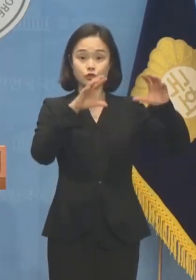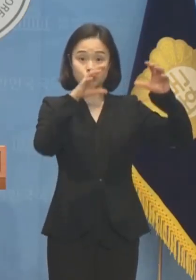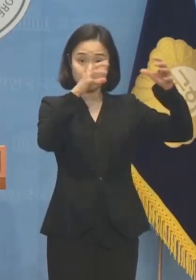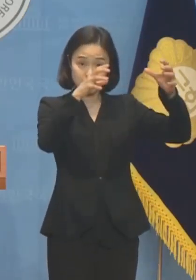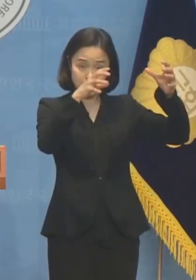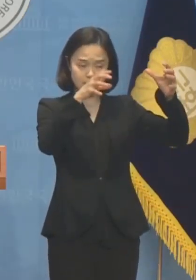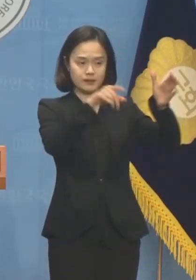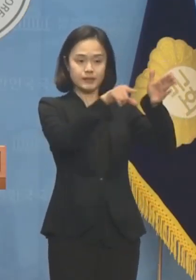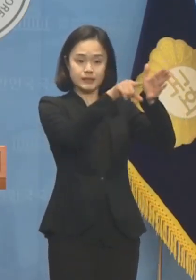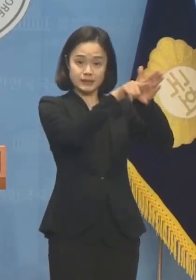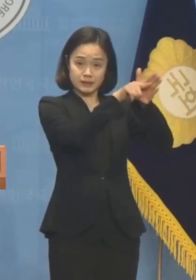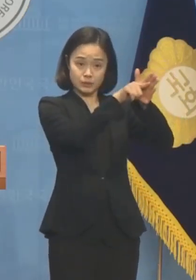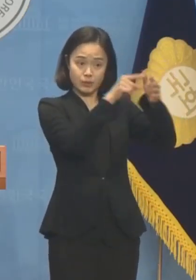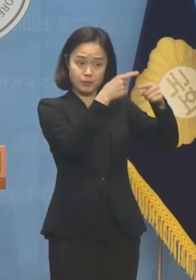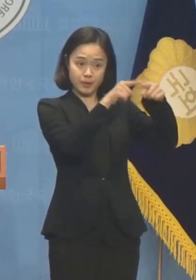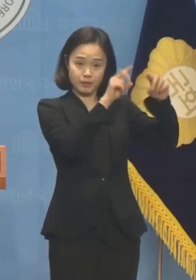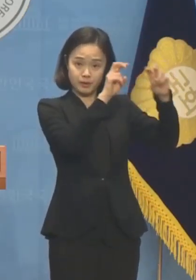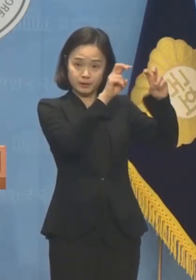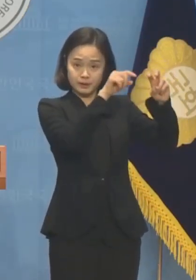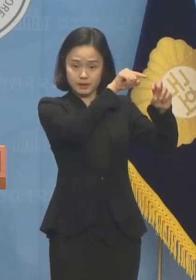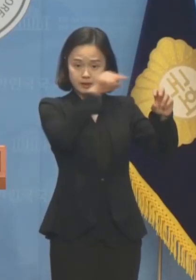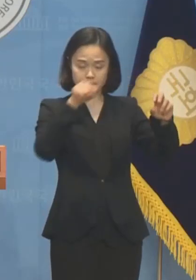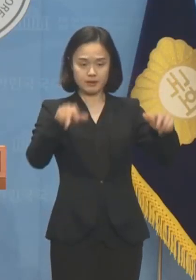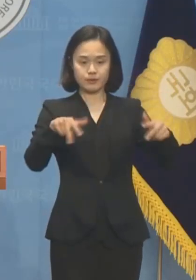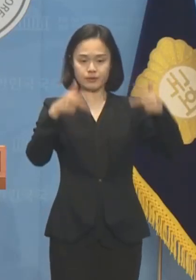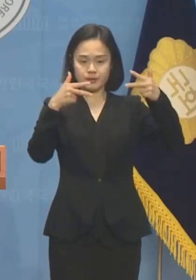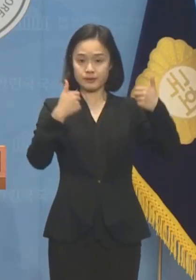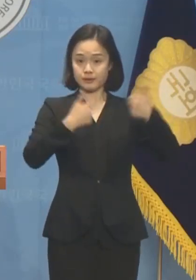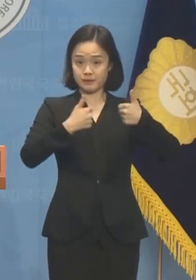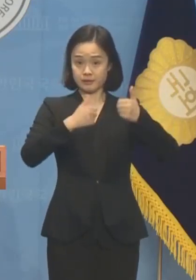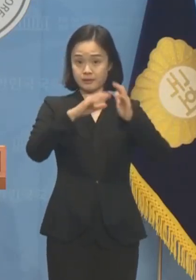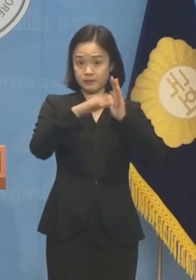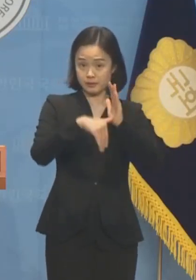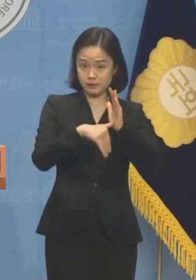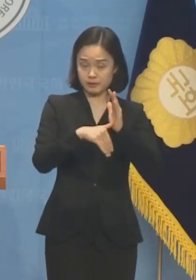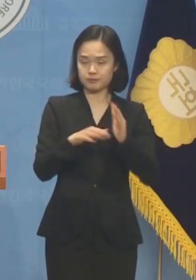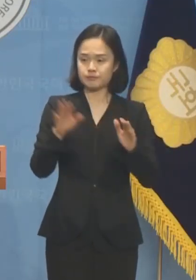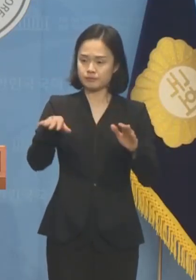간담회에서 나왔던 시장의 불확실성을 해소하기 위한